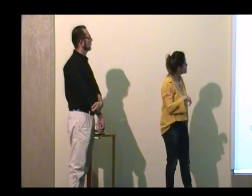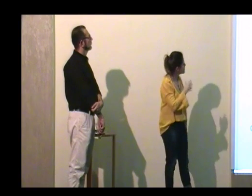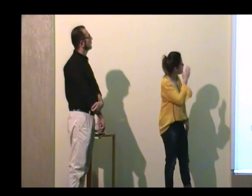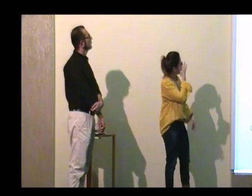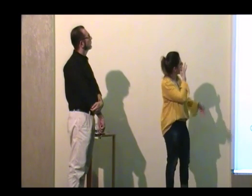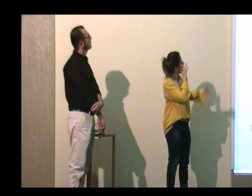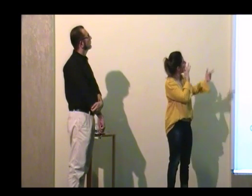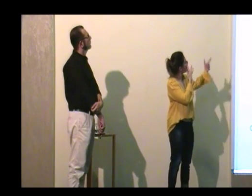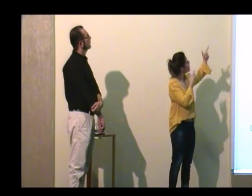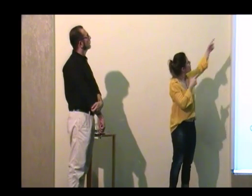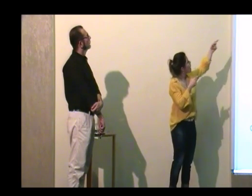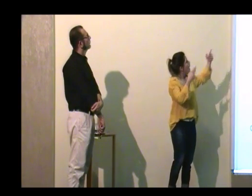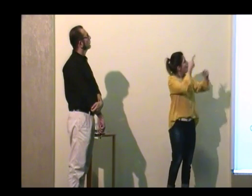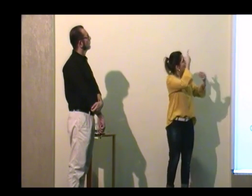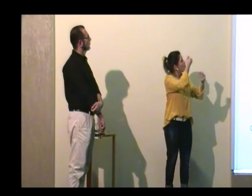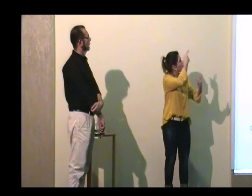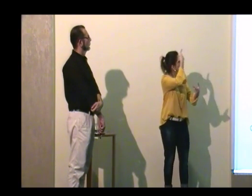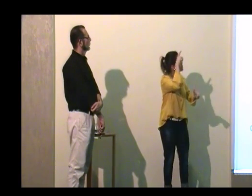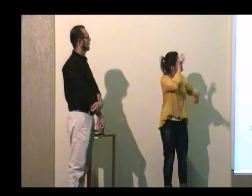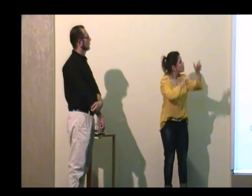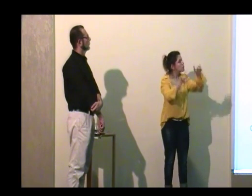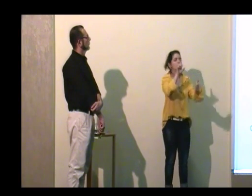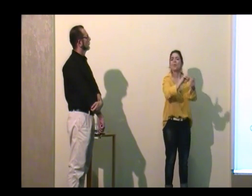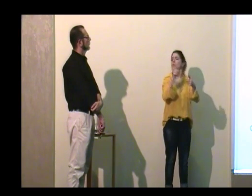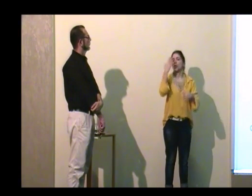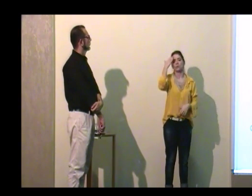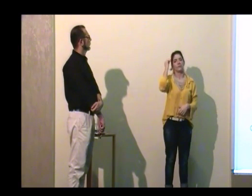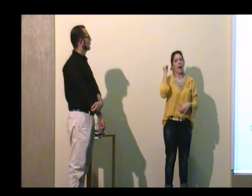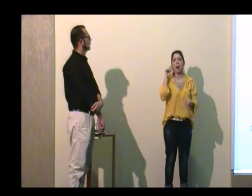aí o diabetes demora mais tempo.